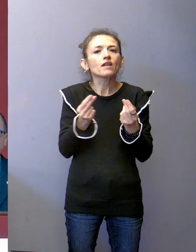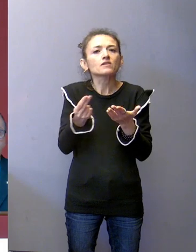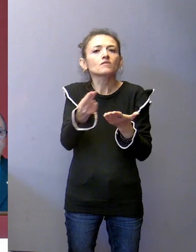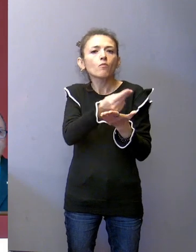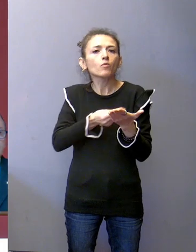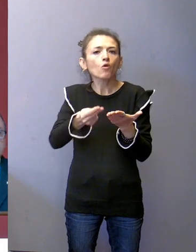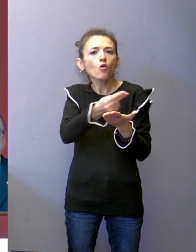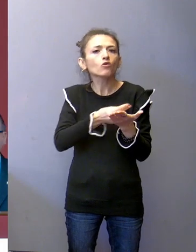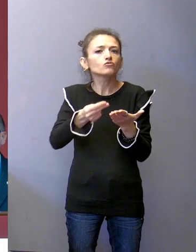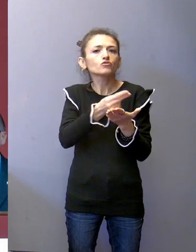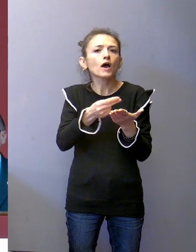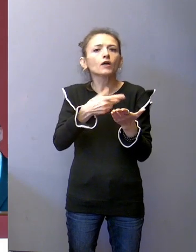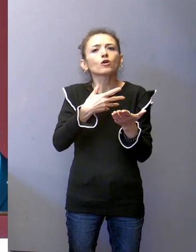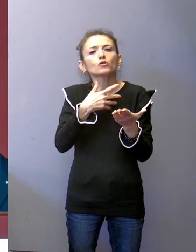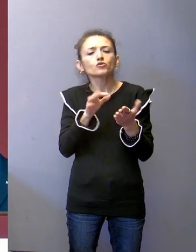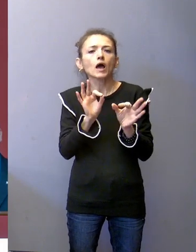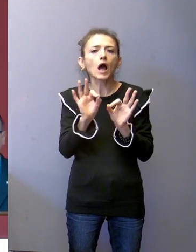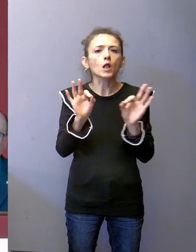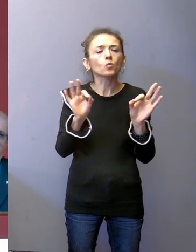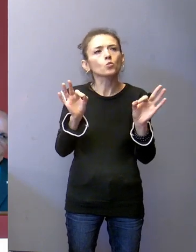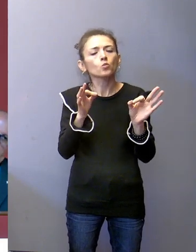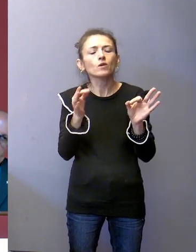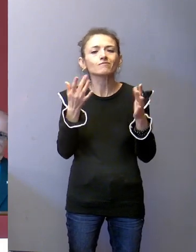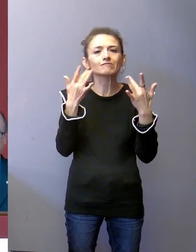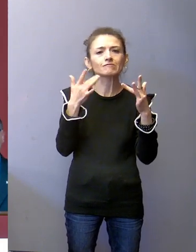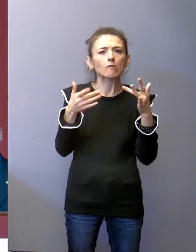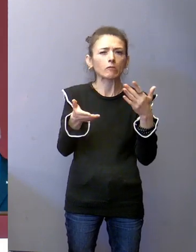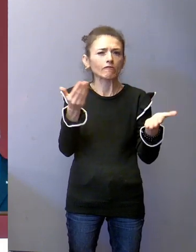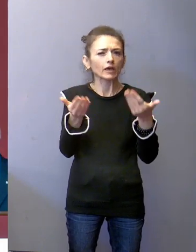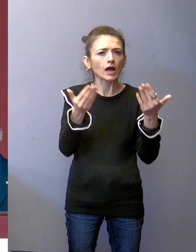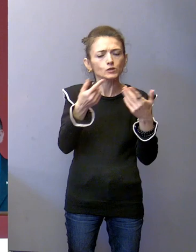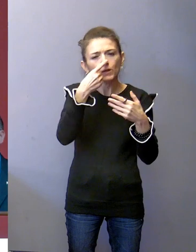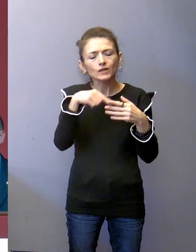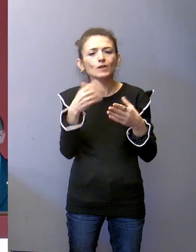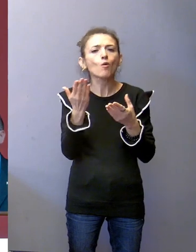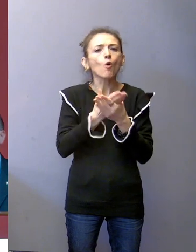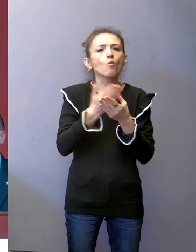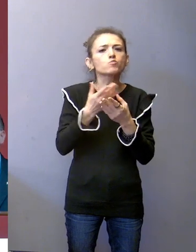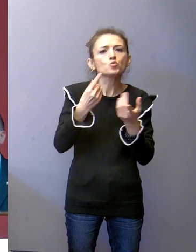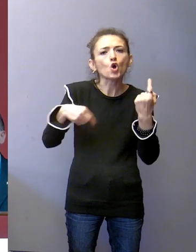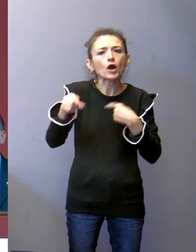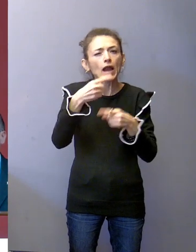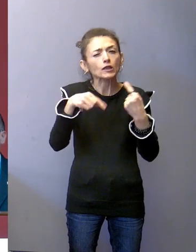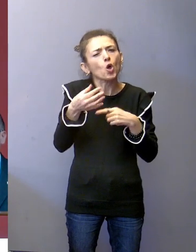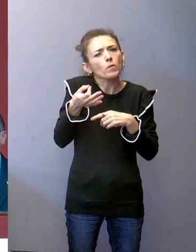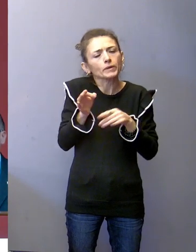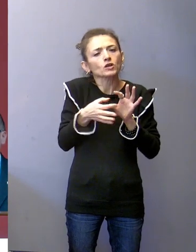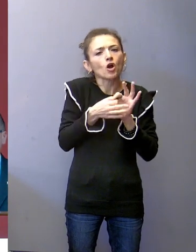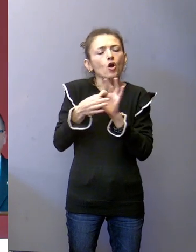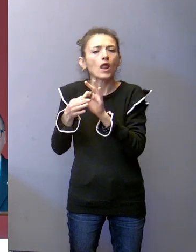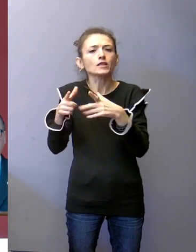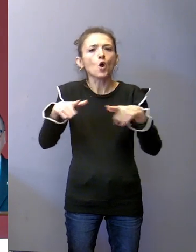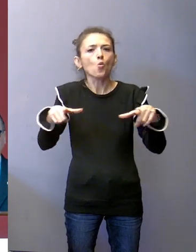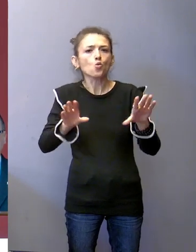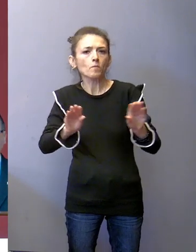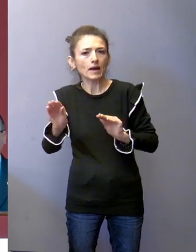una serie di semplificazioni di tipo amministrativo burocratico Per quanto riguarda soprattutto la parte urbanistica Ma la